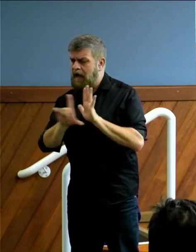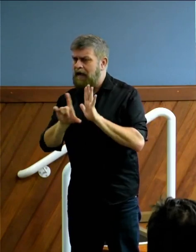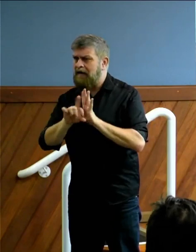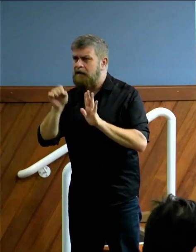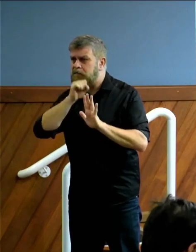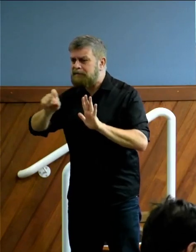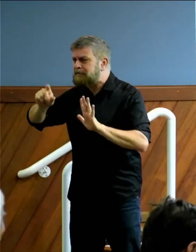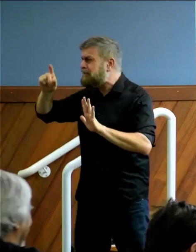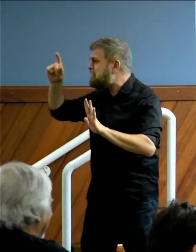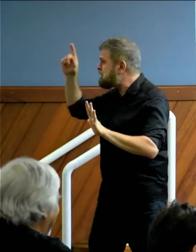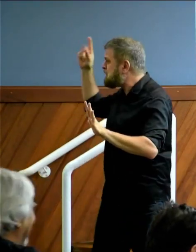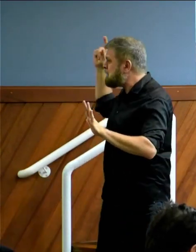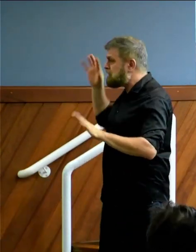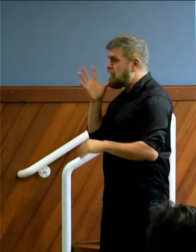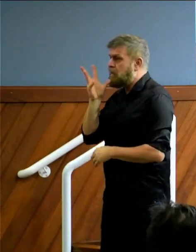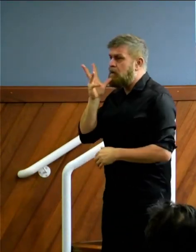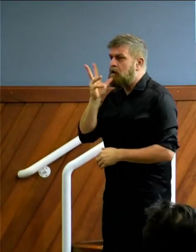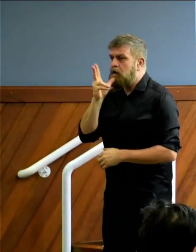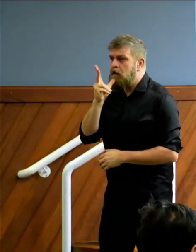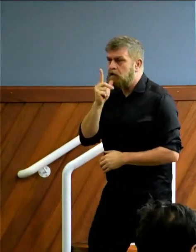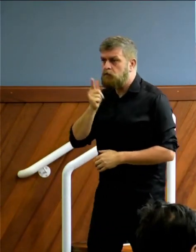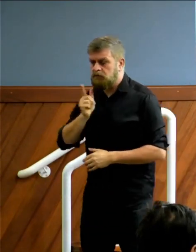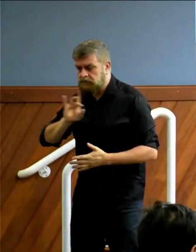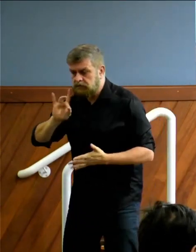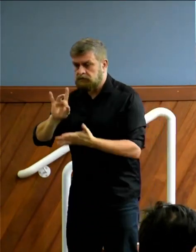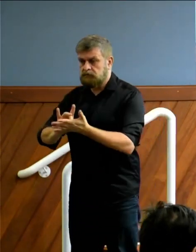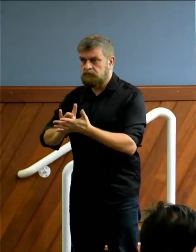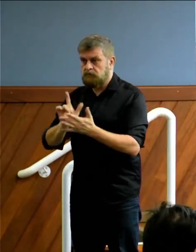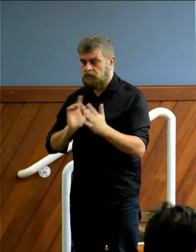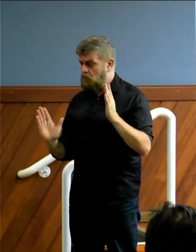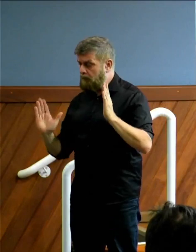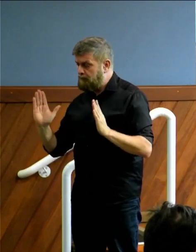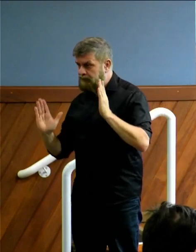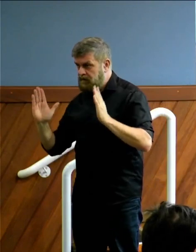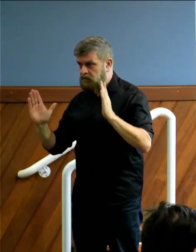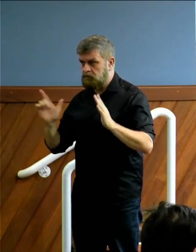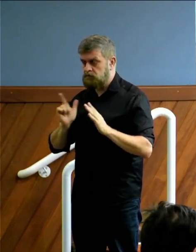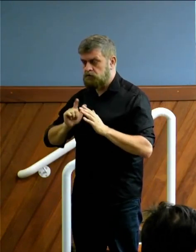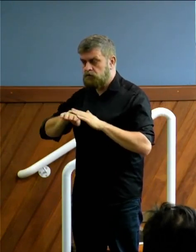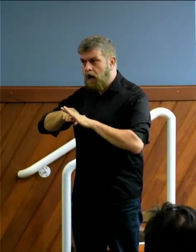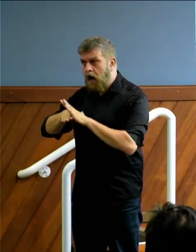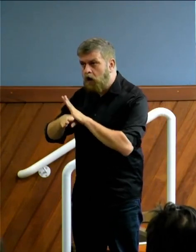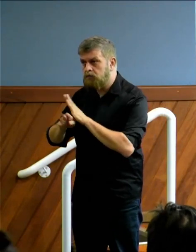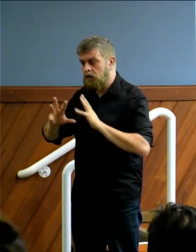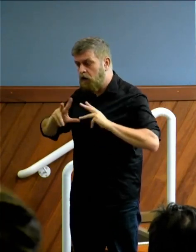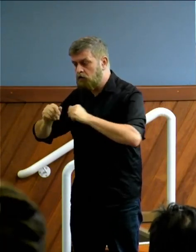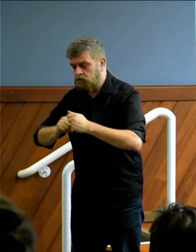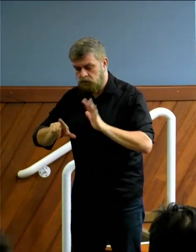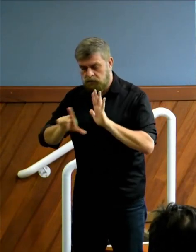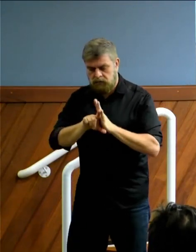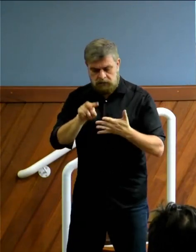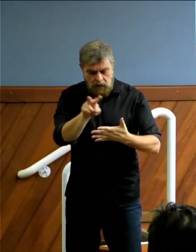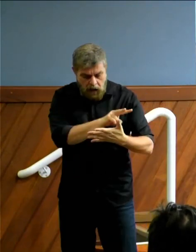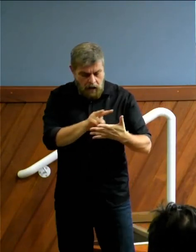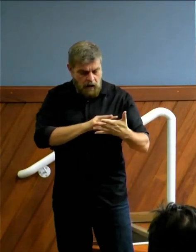antiga, ela demorou tanto tempo para ser, vamos dizer assim, legitimada. Houve um tempo de aclimatação para todo mundo ler, mas é que ninguém